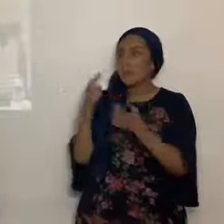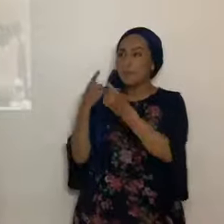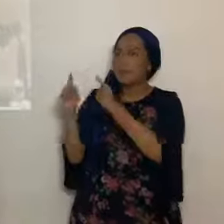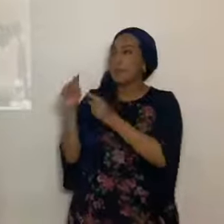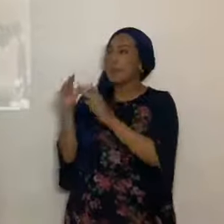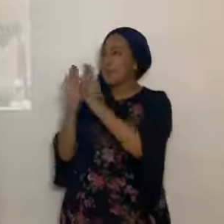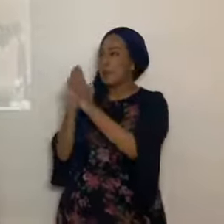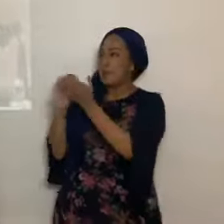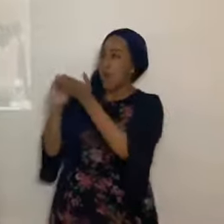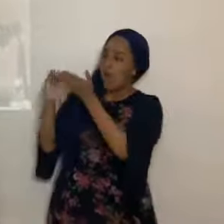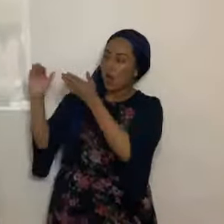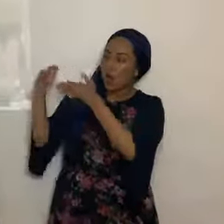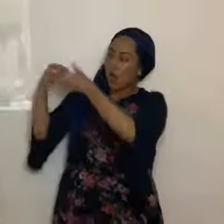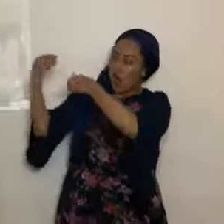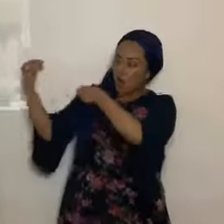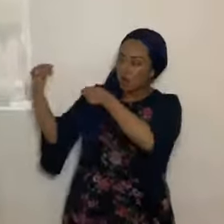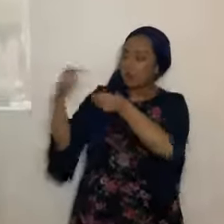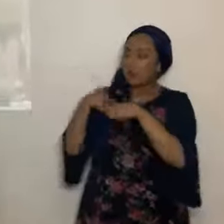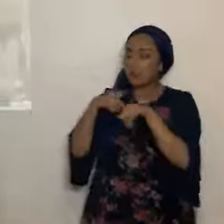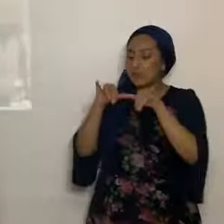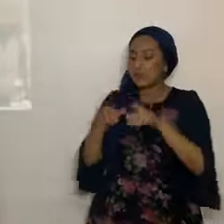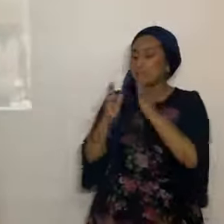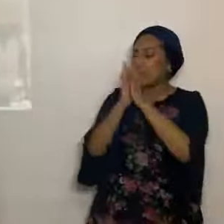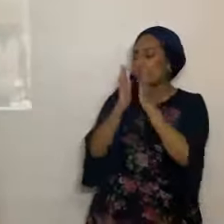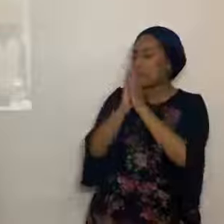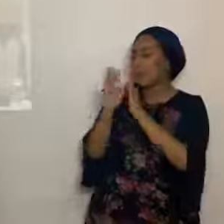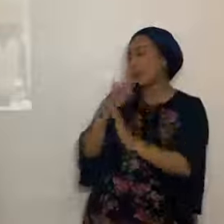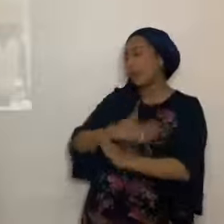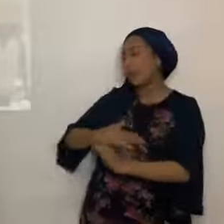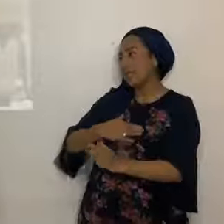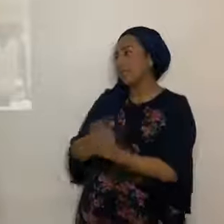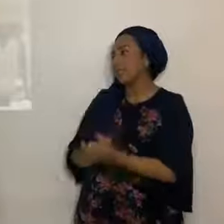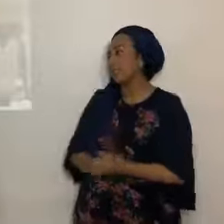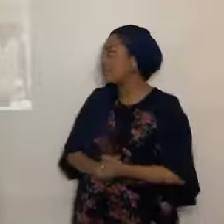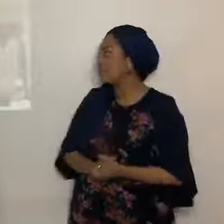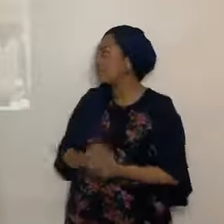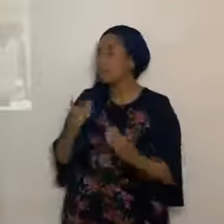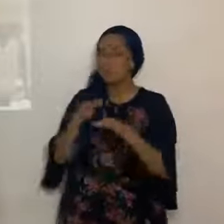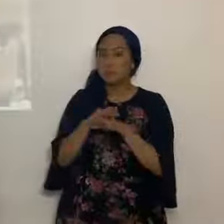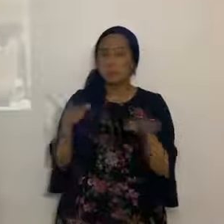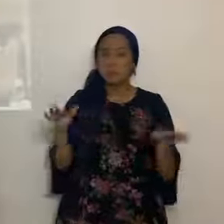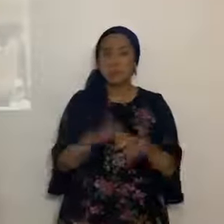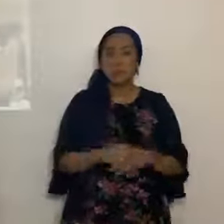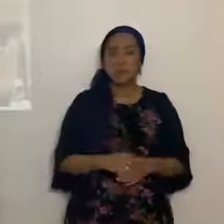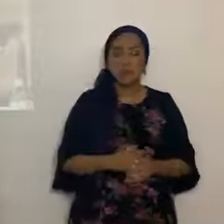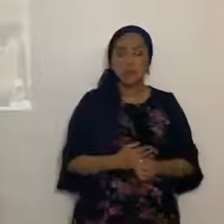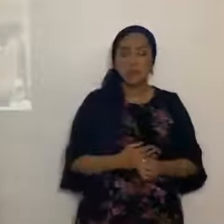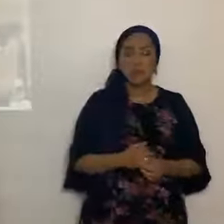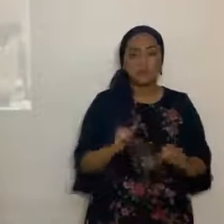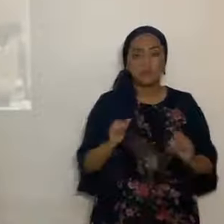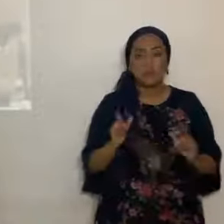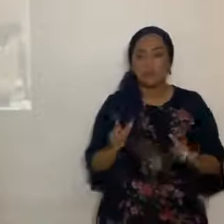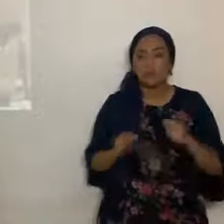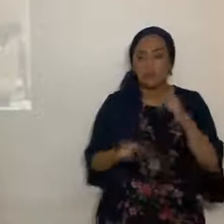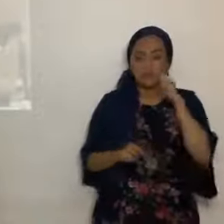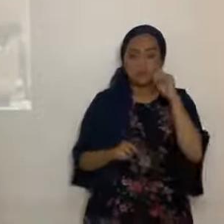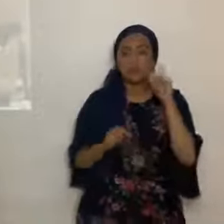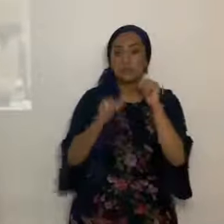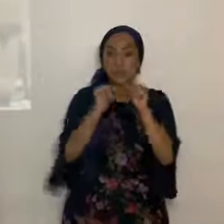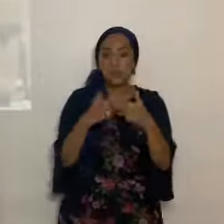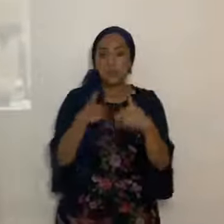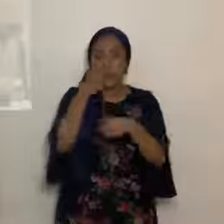por favor vayan allá afuera, etc. Y yo voy a orar aquí por su enfermo, punto. Y ya, pero siempre que